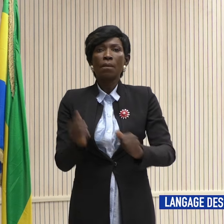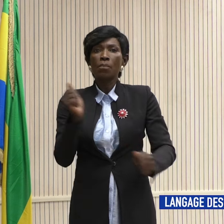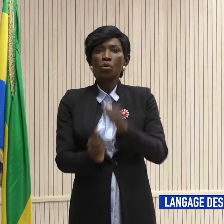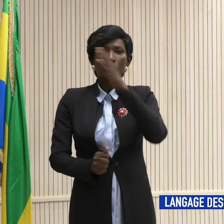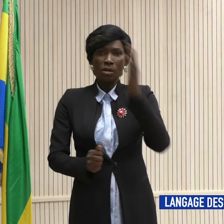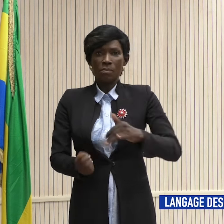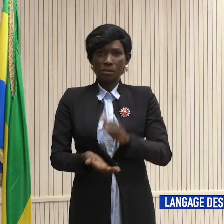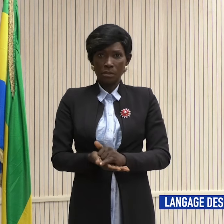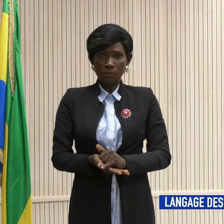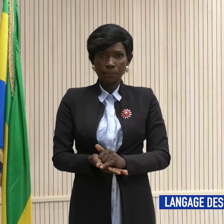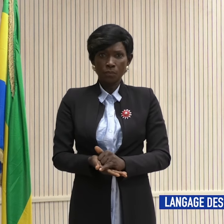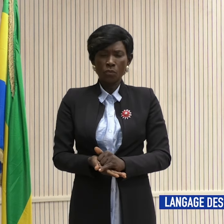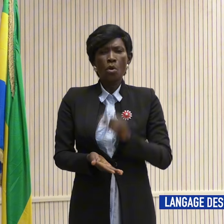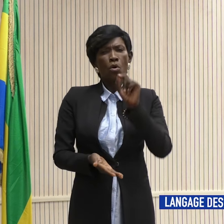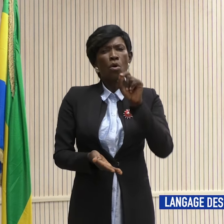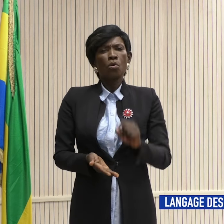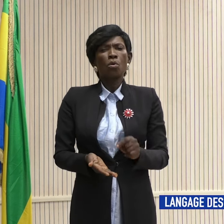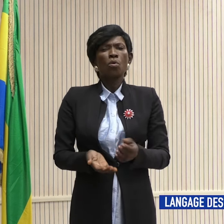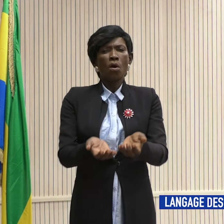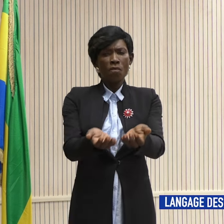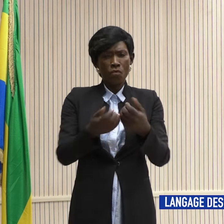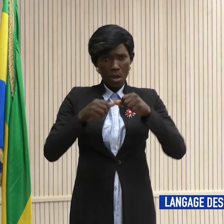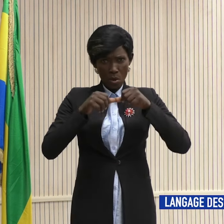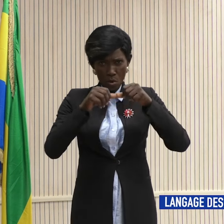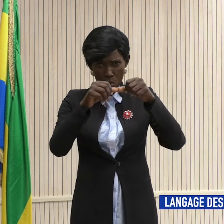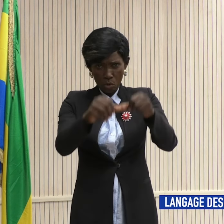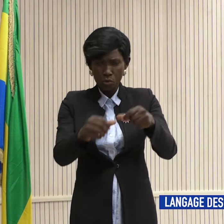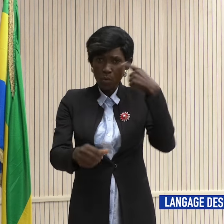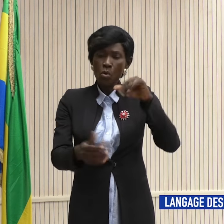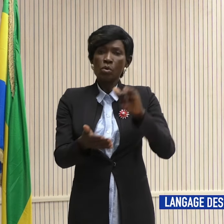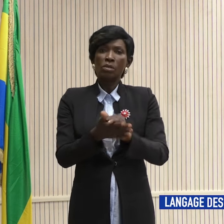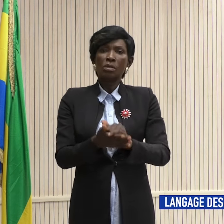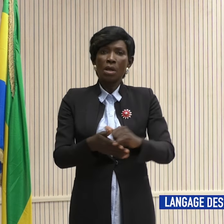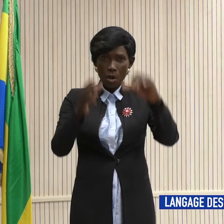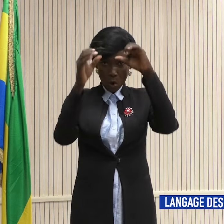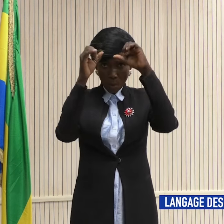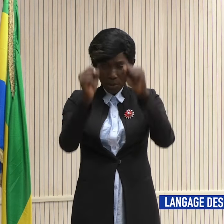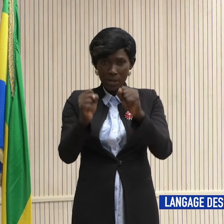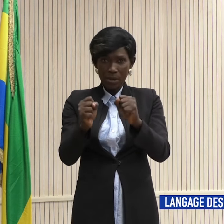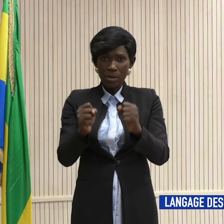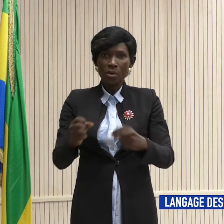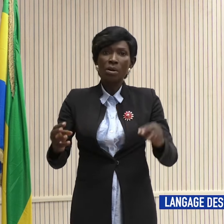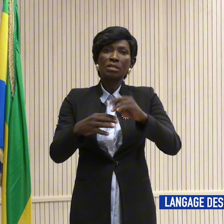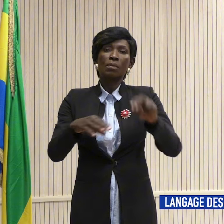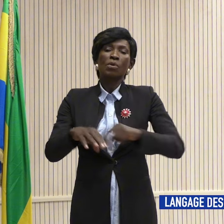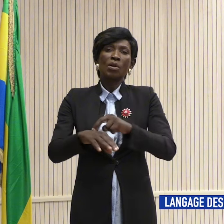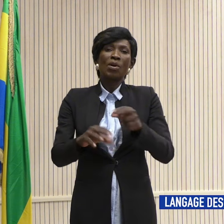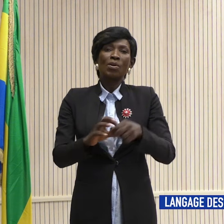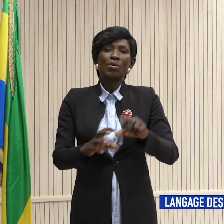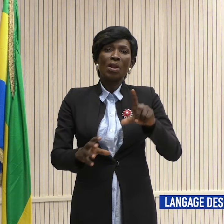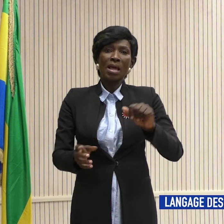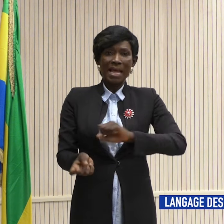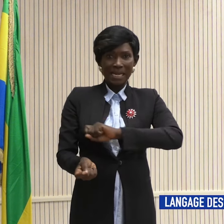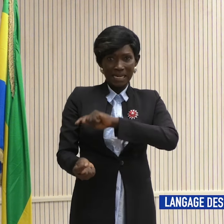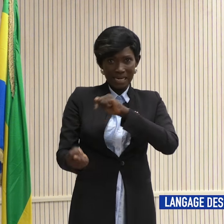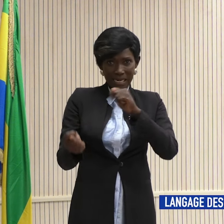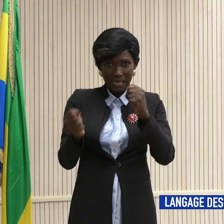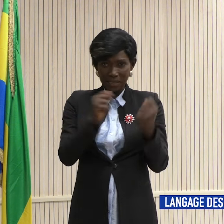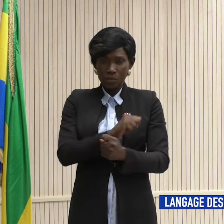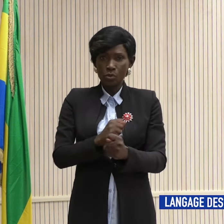voulant poursuivre dans cette lancée le président de l'Assemblée nationale de la transition l'honorable Jean-François